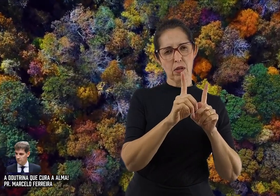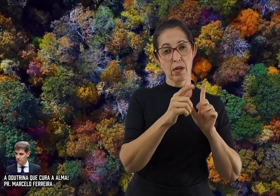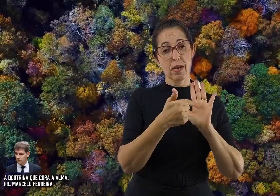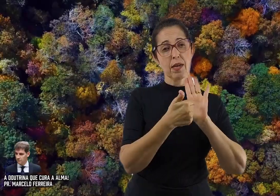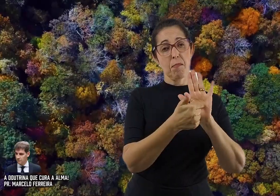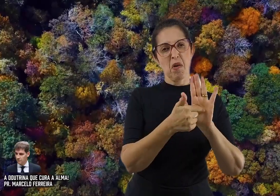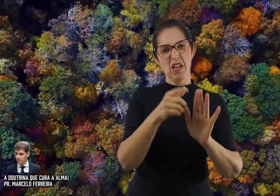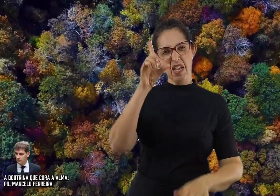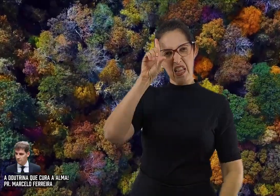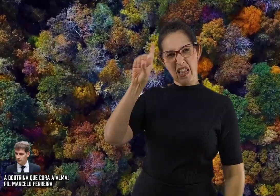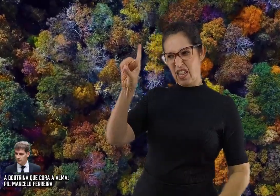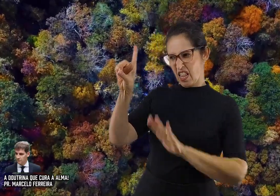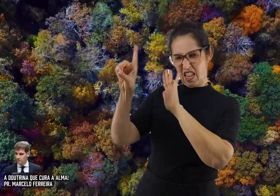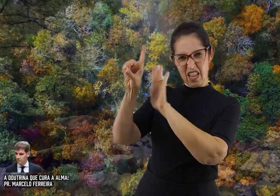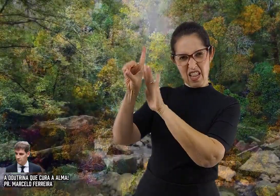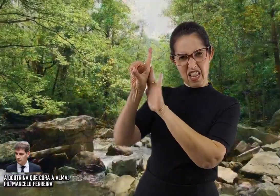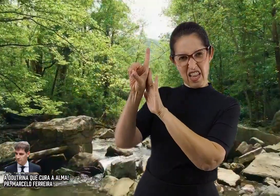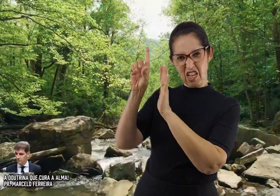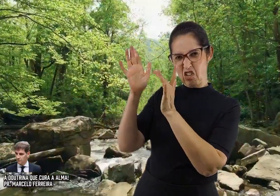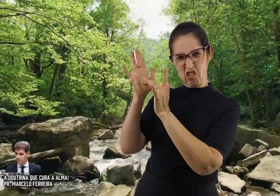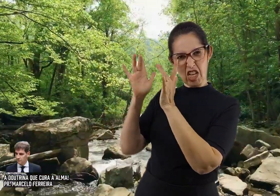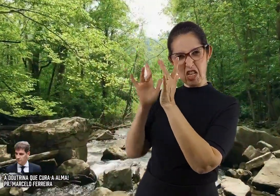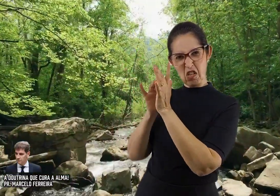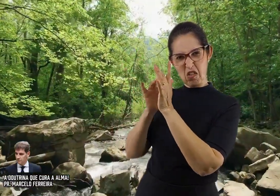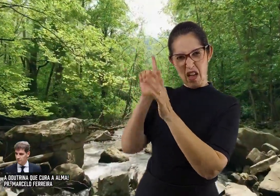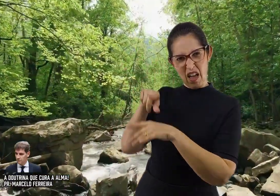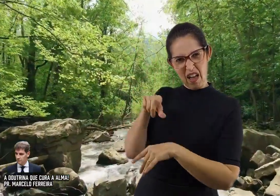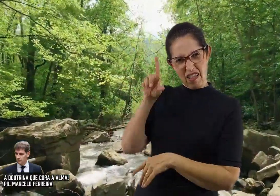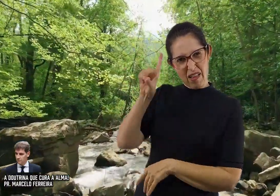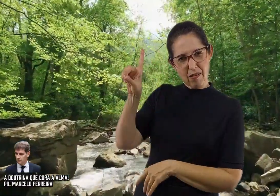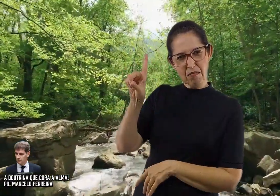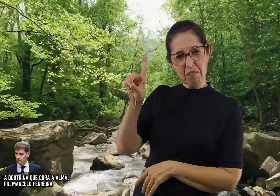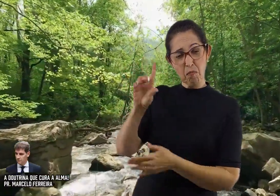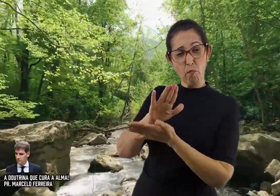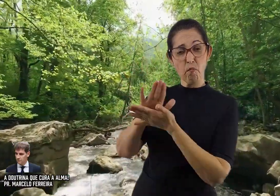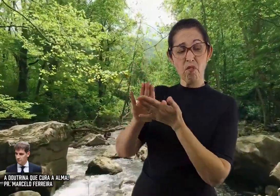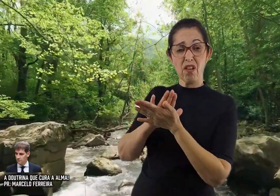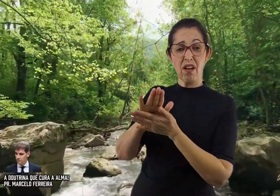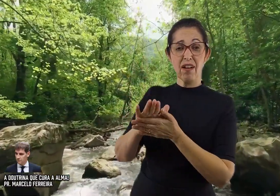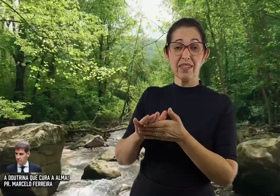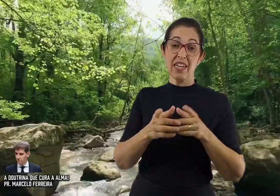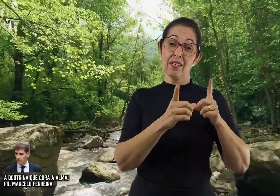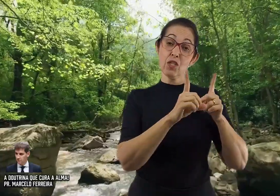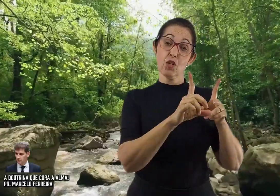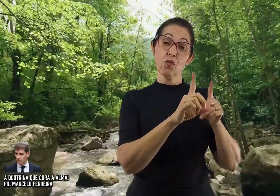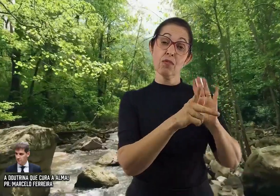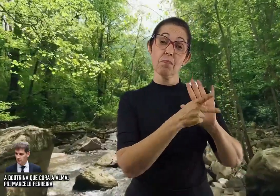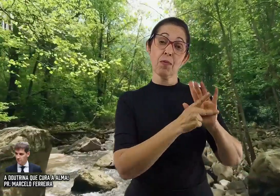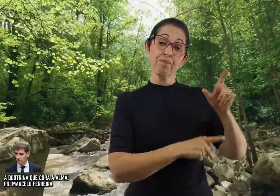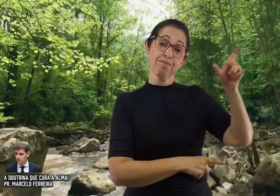Deus, que nega a divindade de Jesus, essa doutrina é maligna.